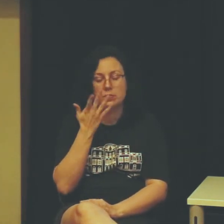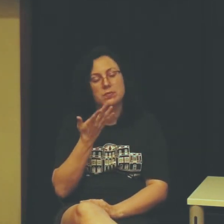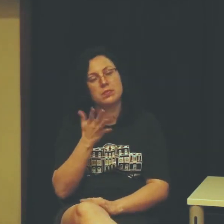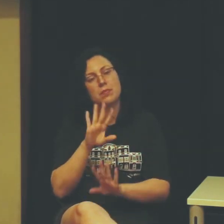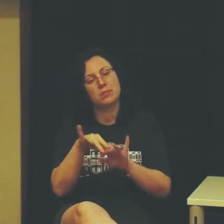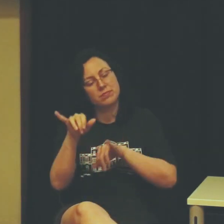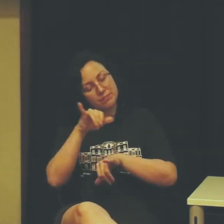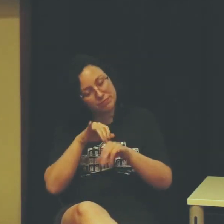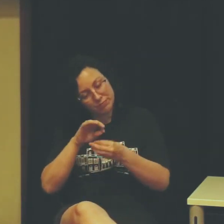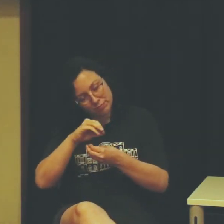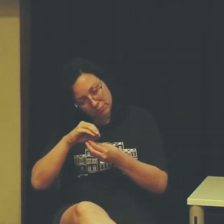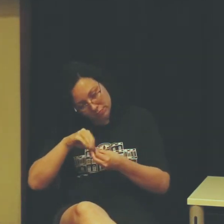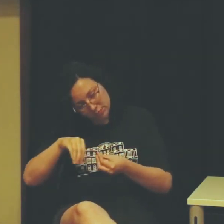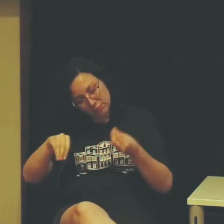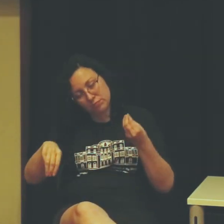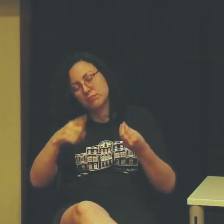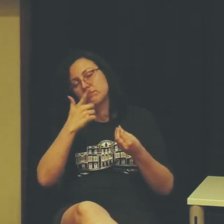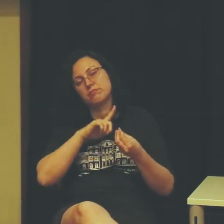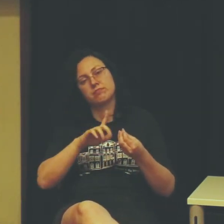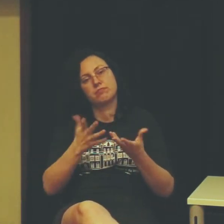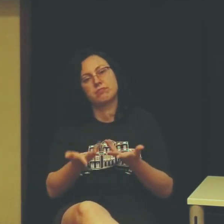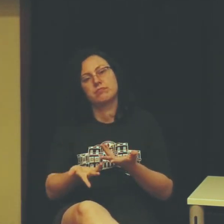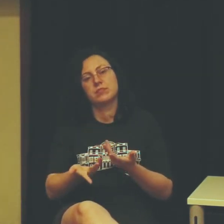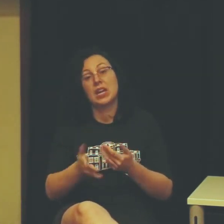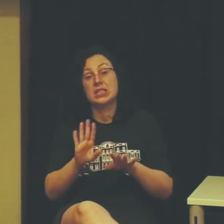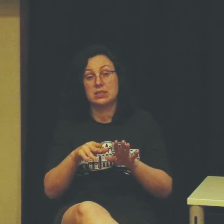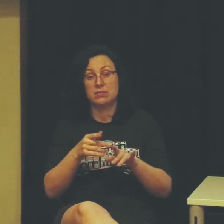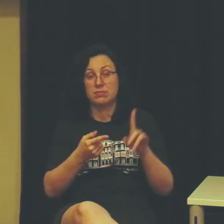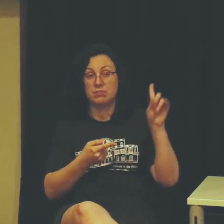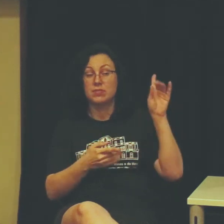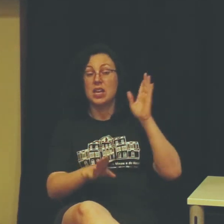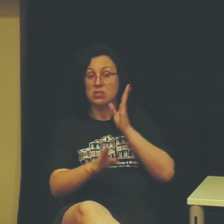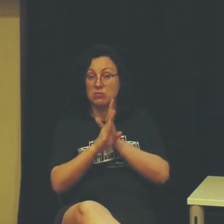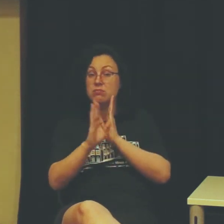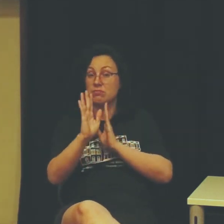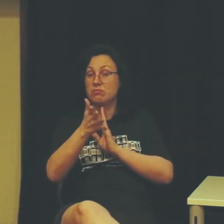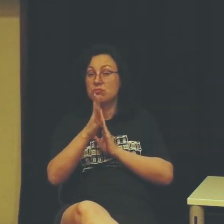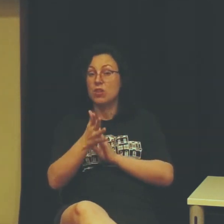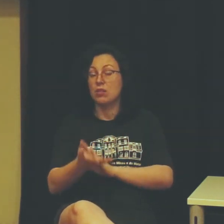dois elementos. Então é bem provável que ele já nessa época estivesse